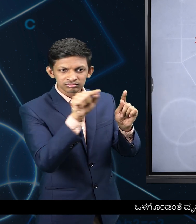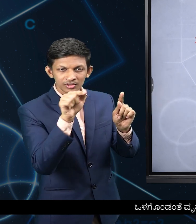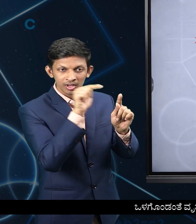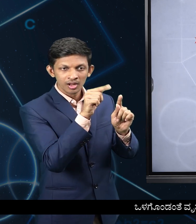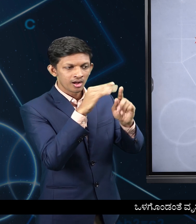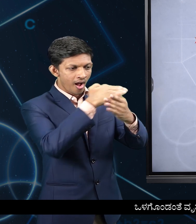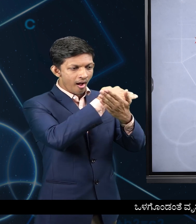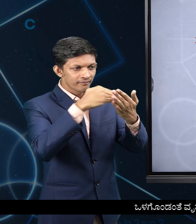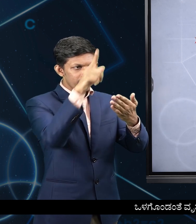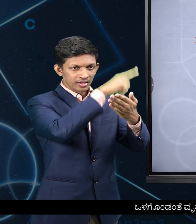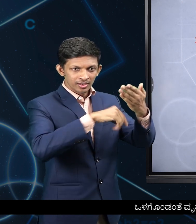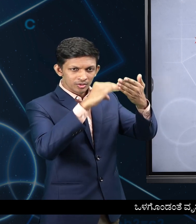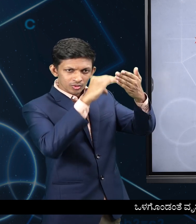ಮಾಡಿಕೊಳ್ಳಿ.